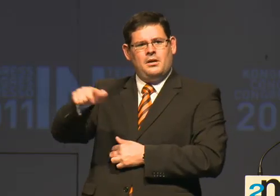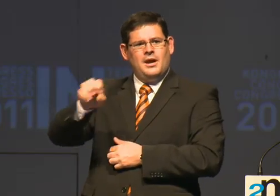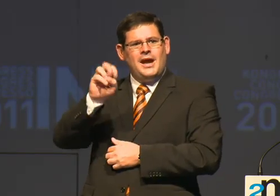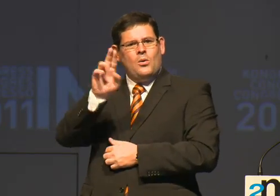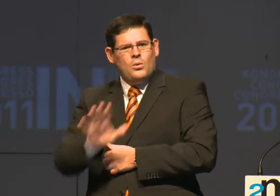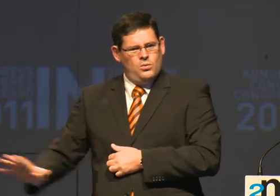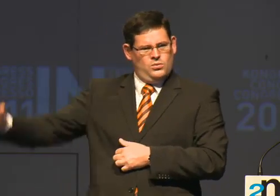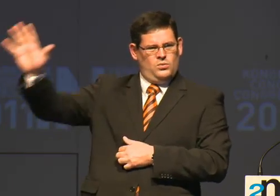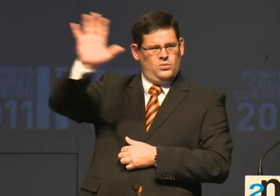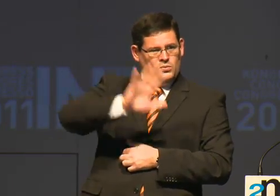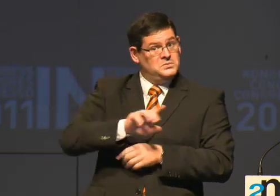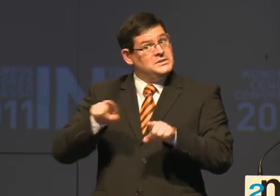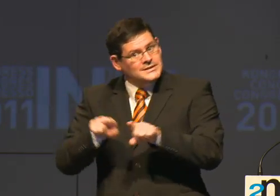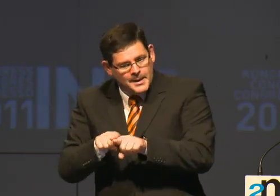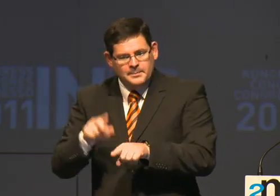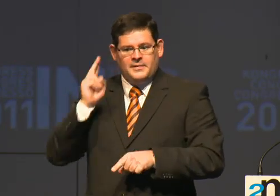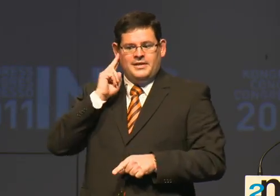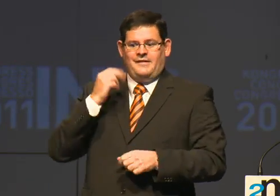J'essaierai à chaque fois quand même de faire relativement court.